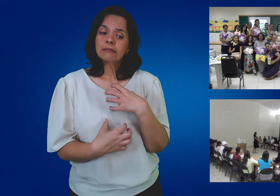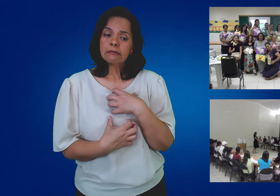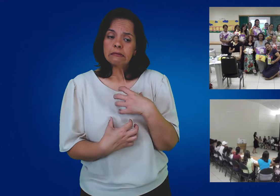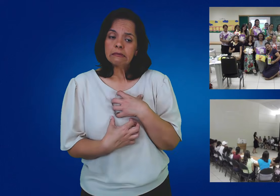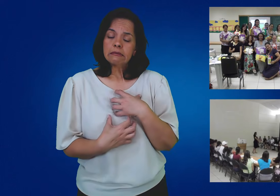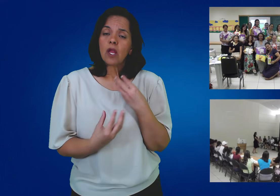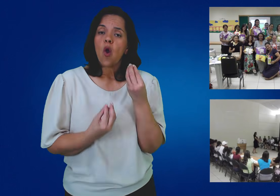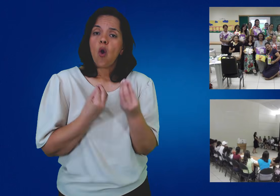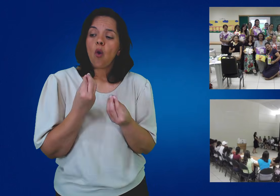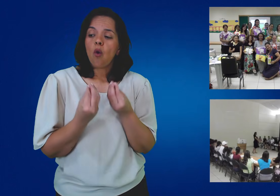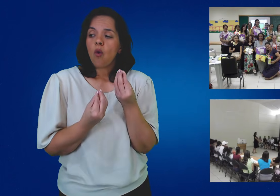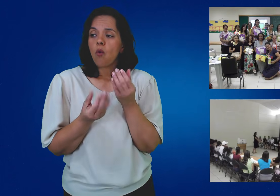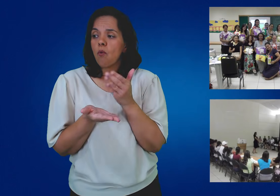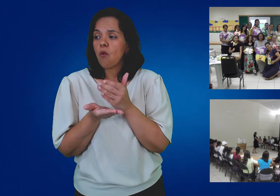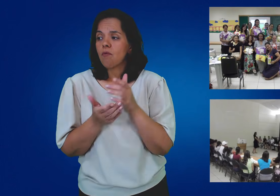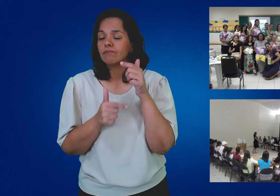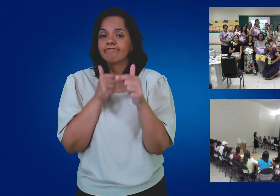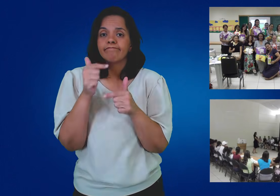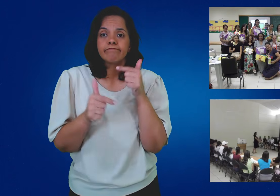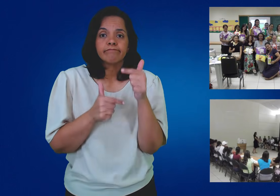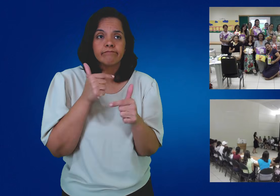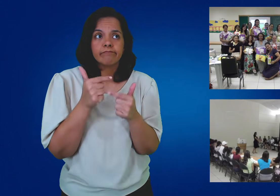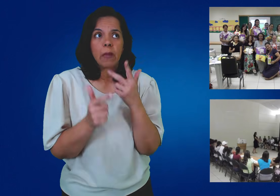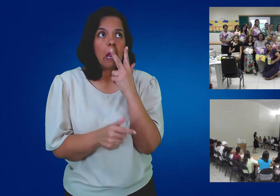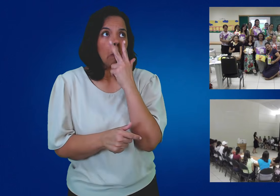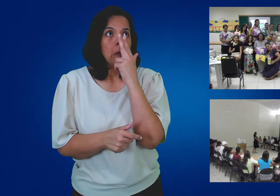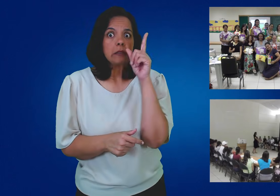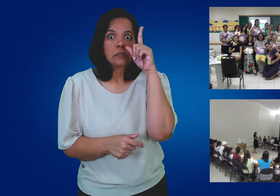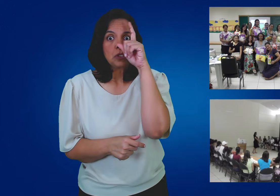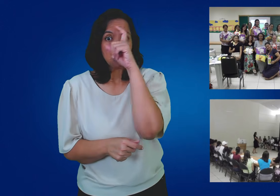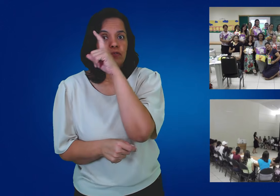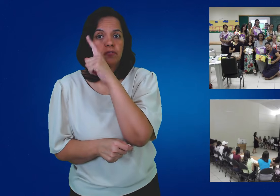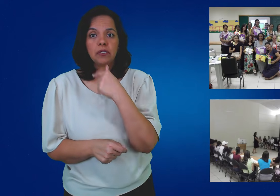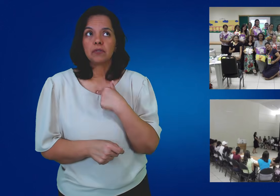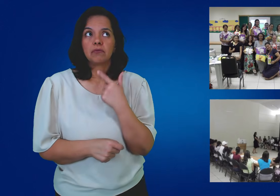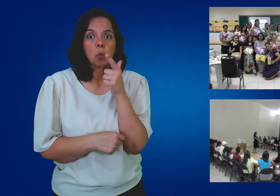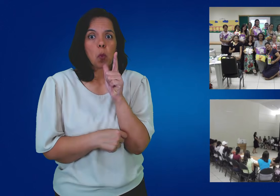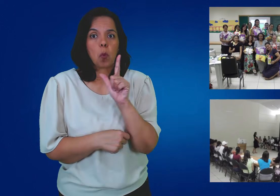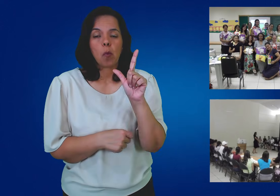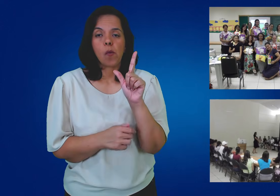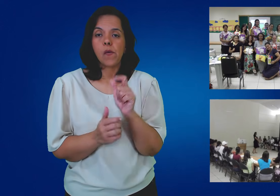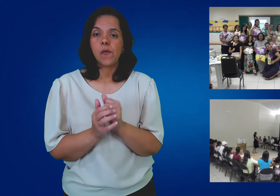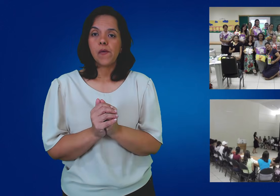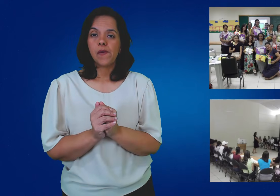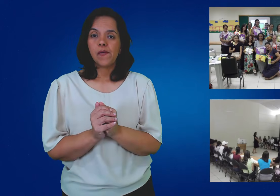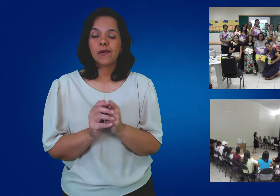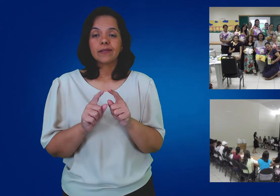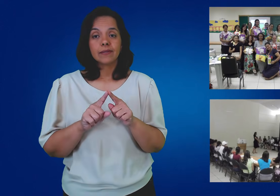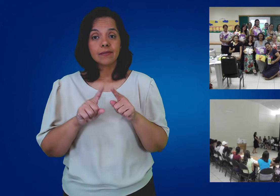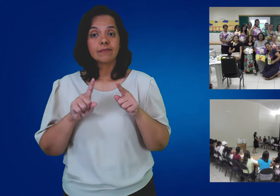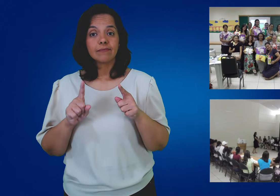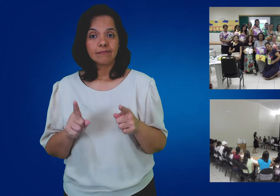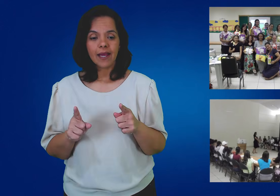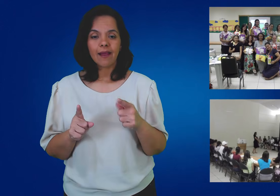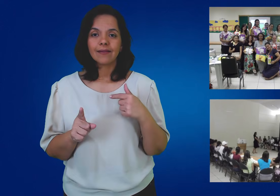responsabilidades diferentes. E às vezes eu pensava em como que ia ser esse trabalho, que era difícil,